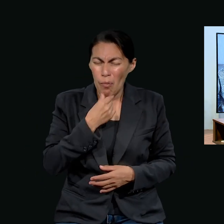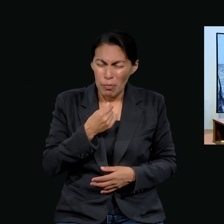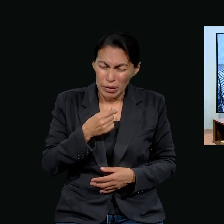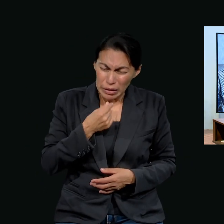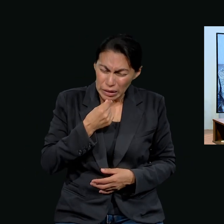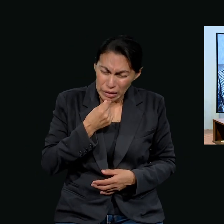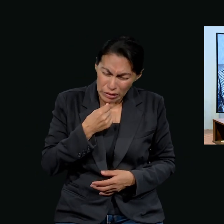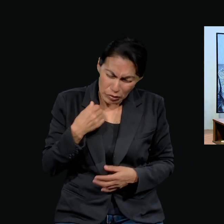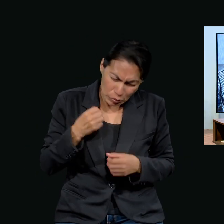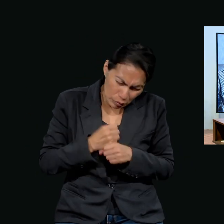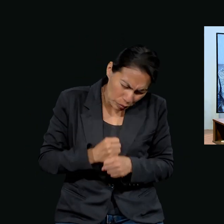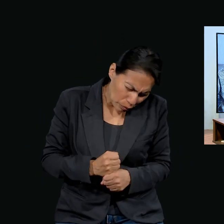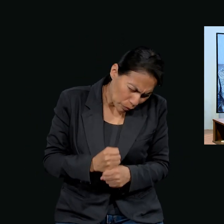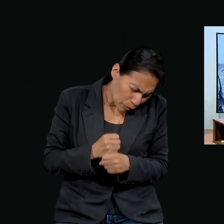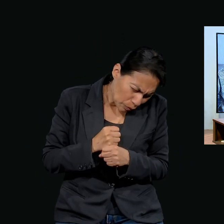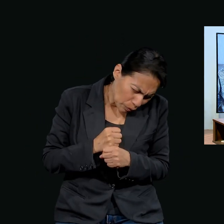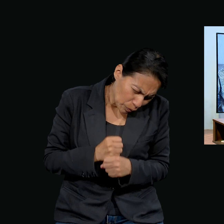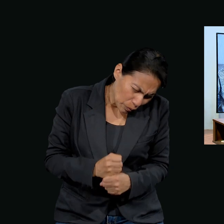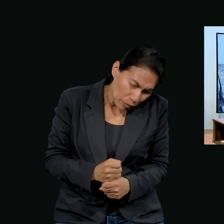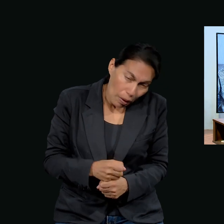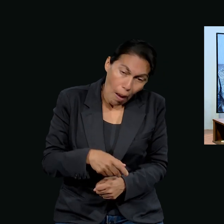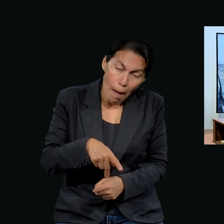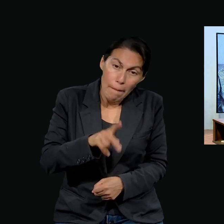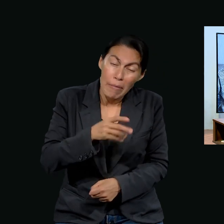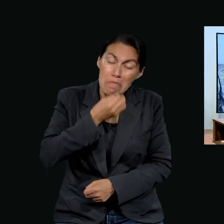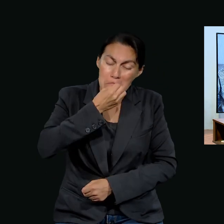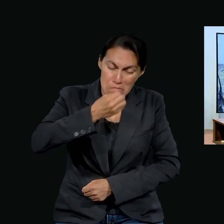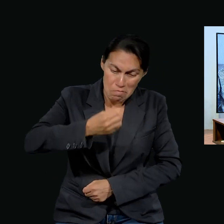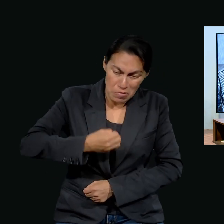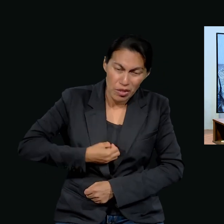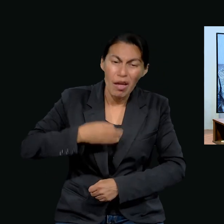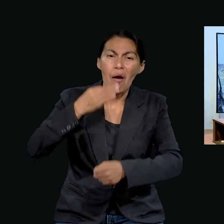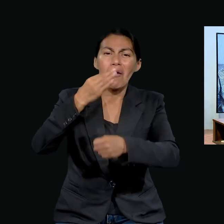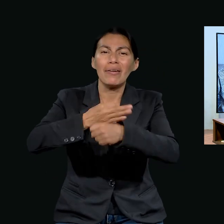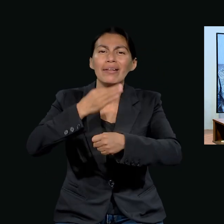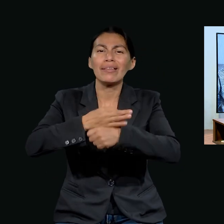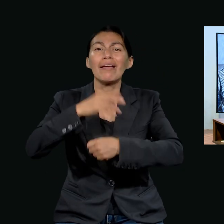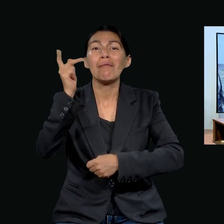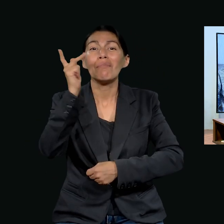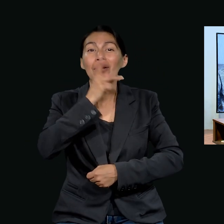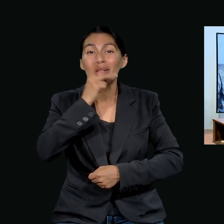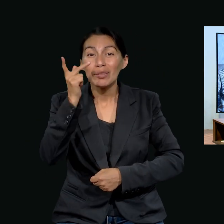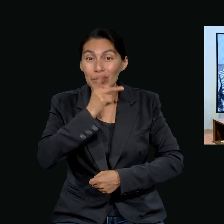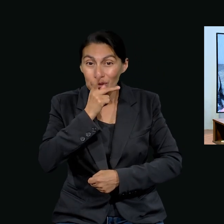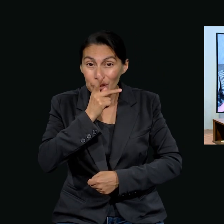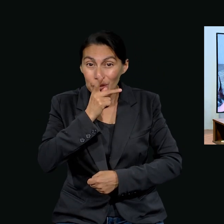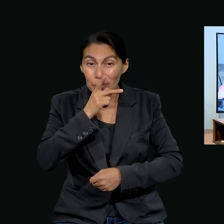la paliza es un pastor y está en este momento en Sao Paulo, Brasil. Así que...